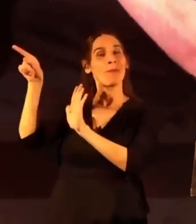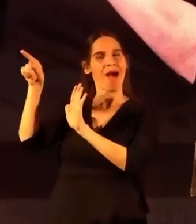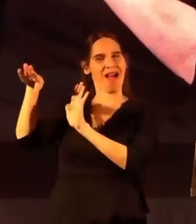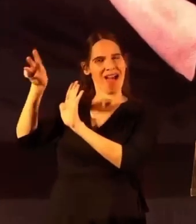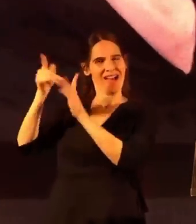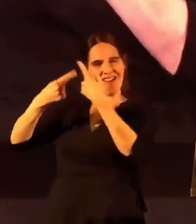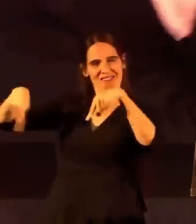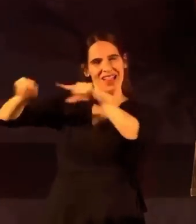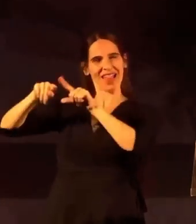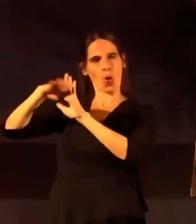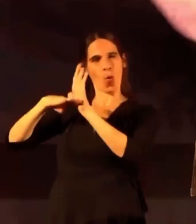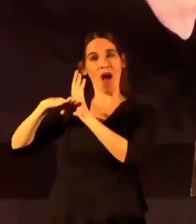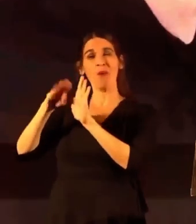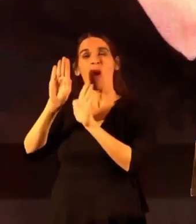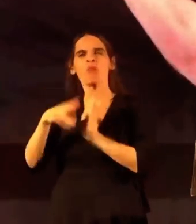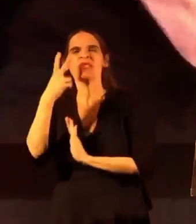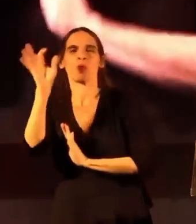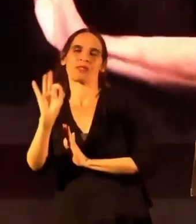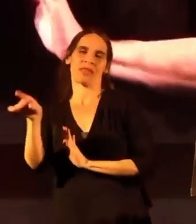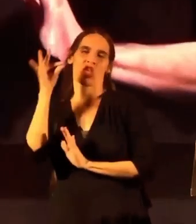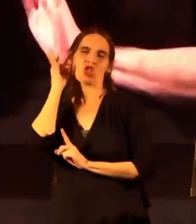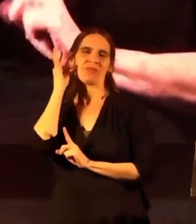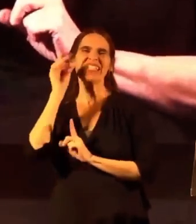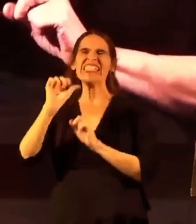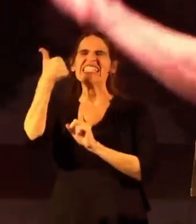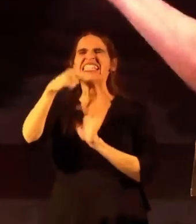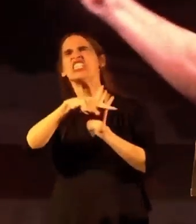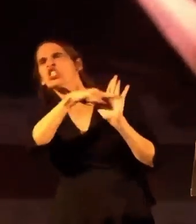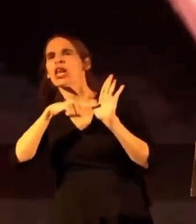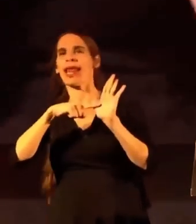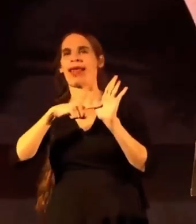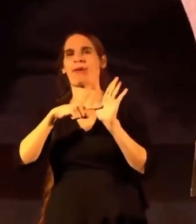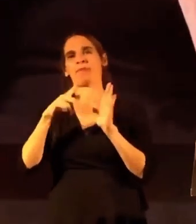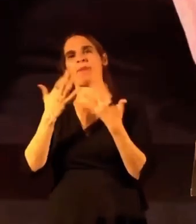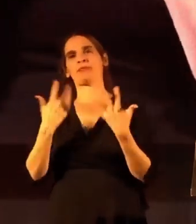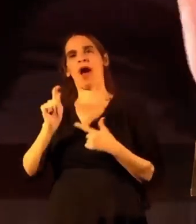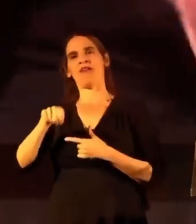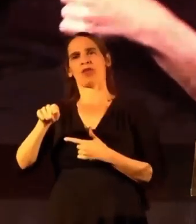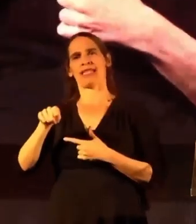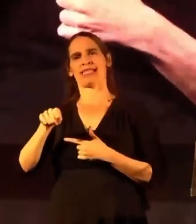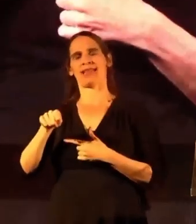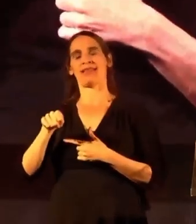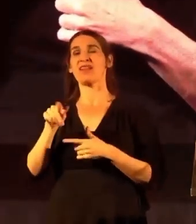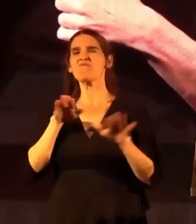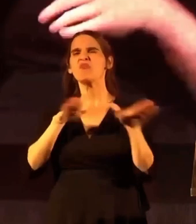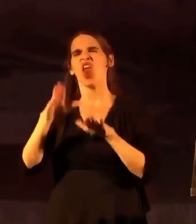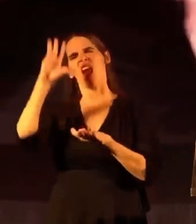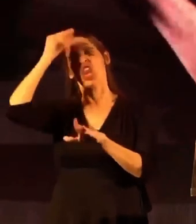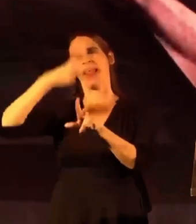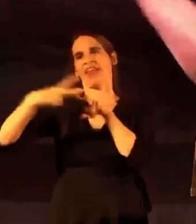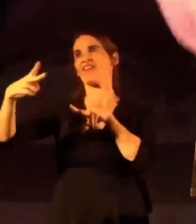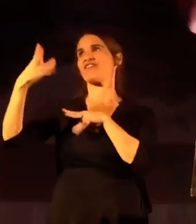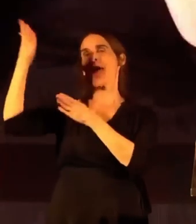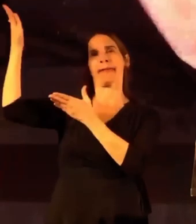נשים, ושיא שלילי במספר חברות הכנסת. זוהי ממשלת גברים.